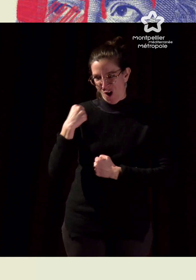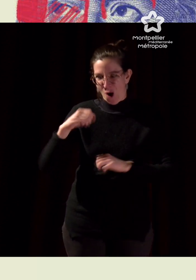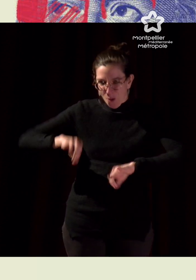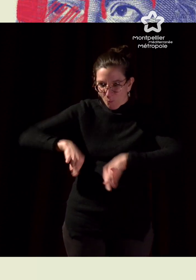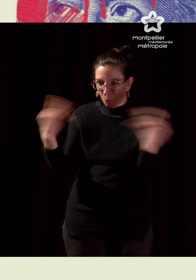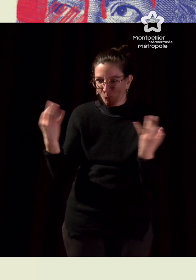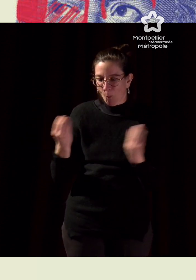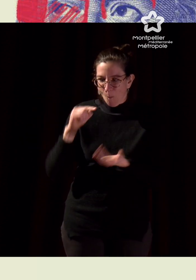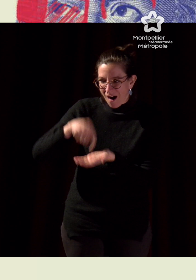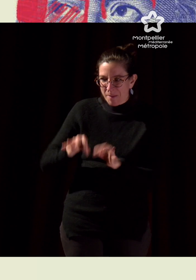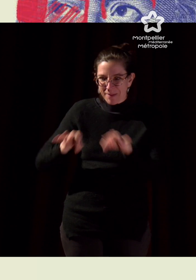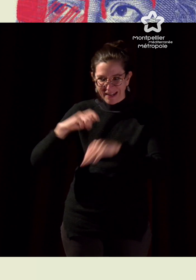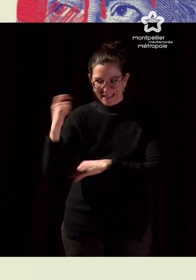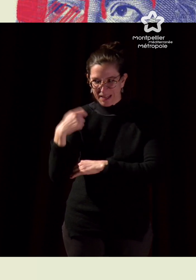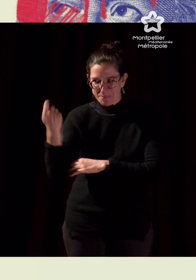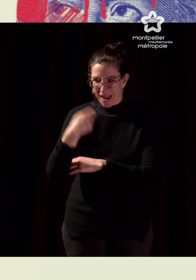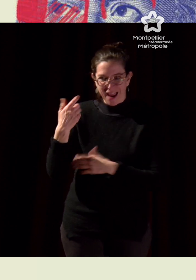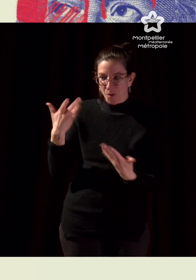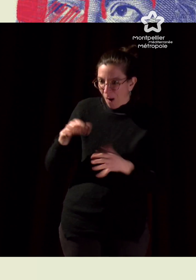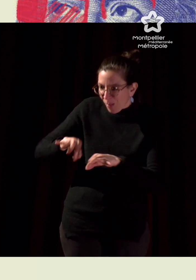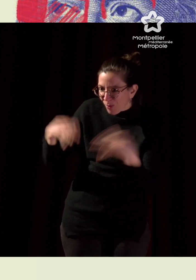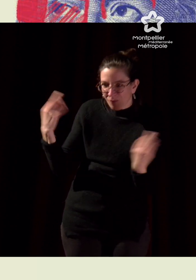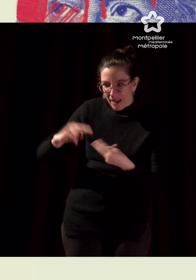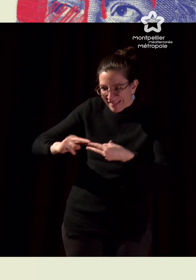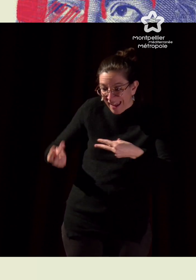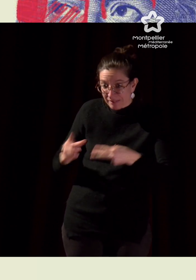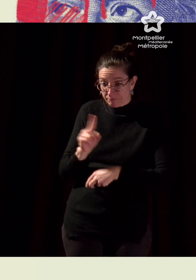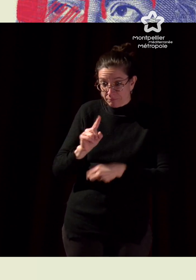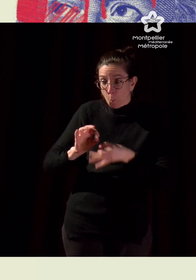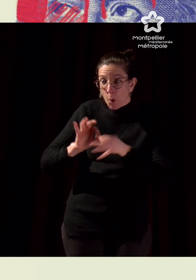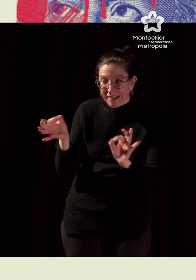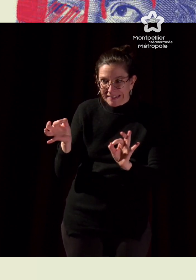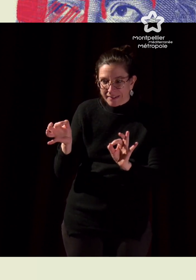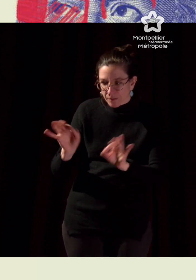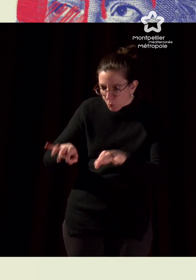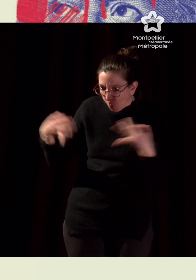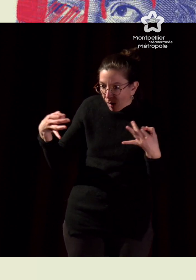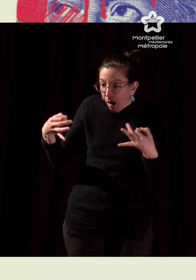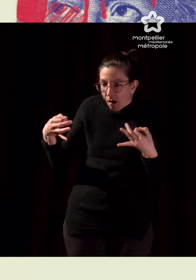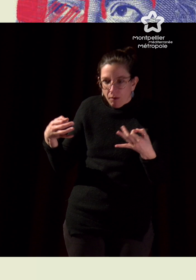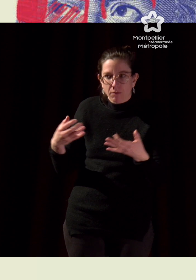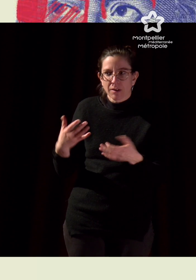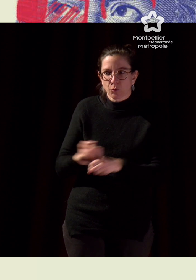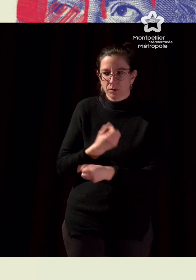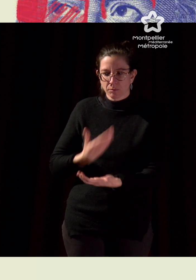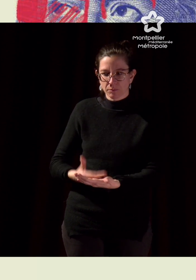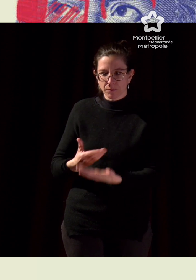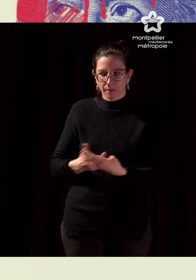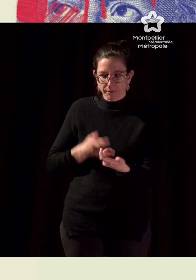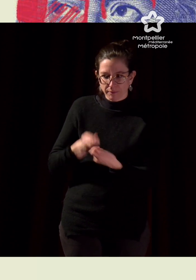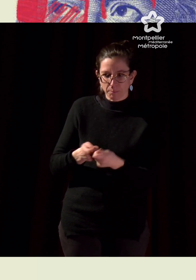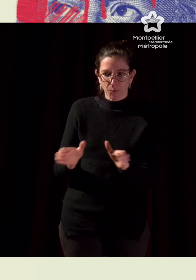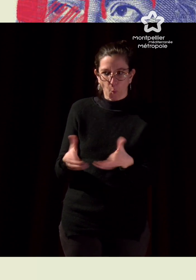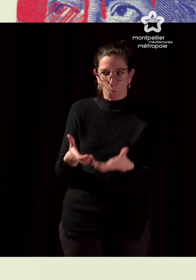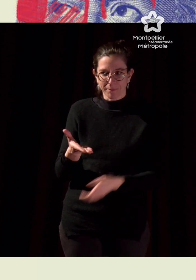pu analyser, cette fois-ci, pas l'ADN, mais les protéines, et montrer que c'était un denisovien. Donc ça, c'est une mâchoire de denisovien